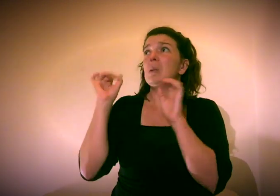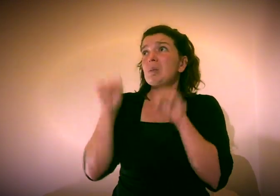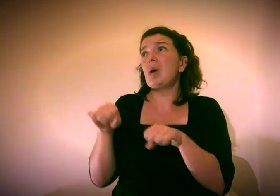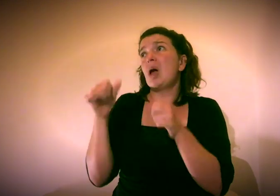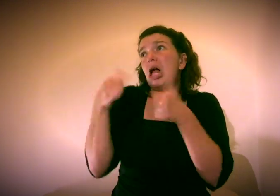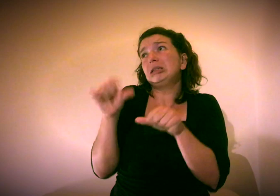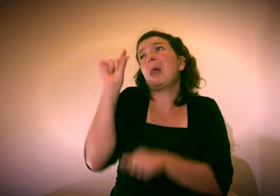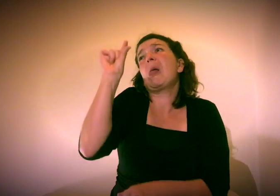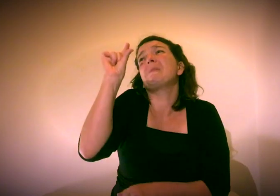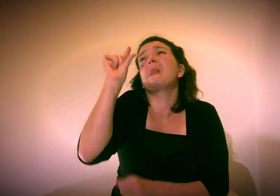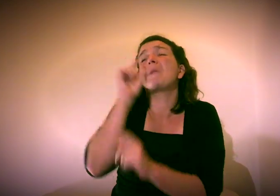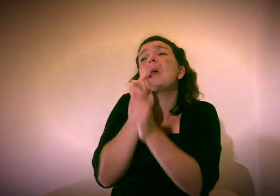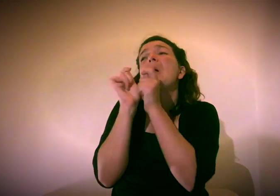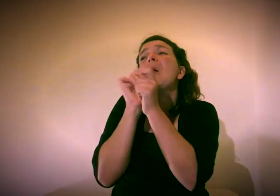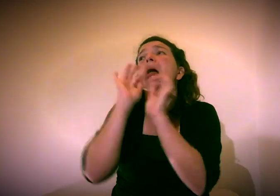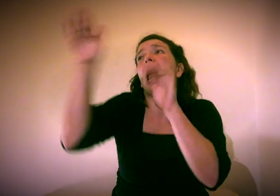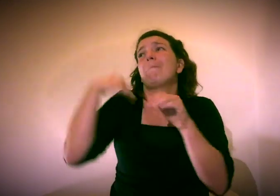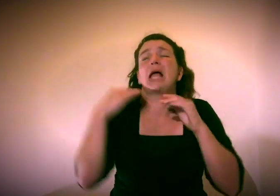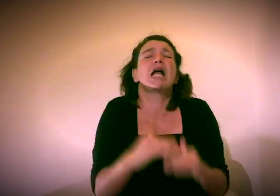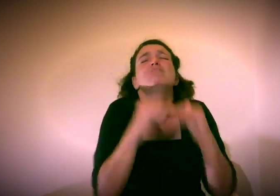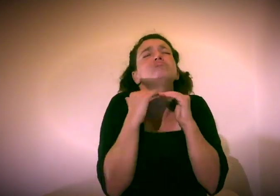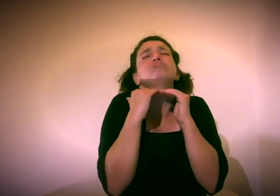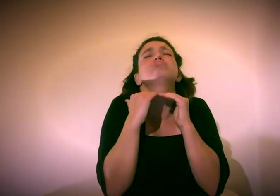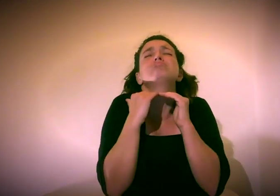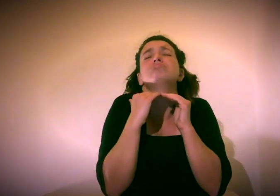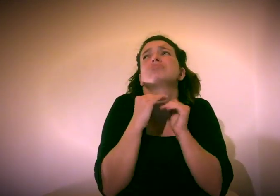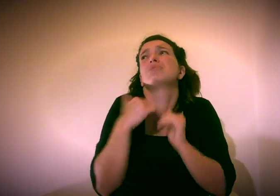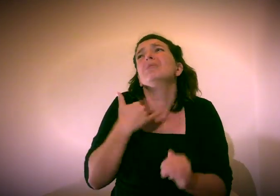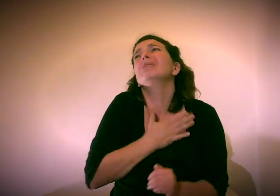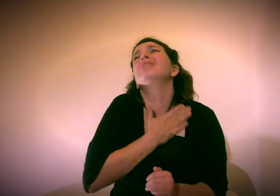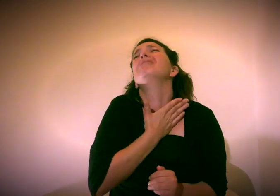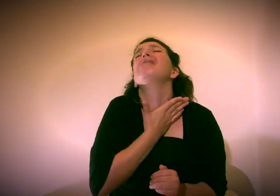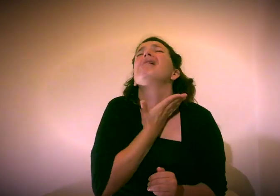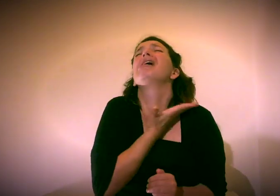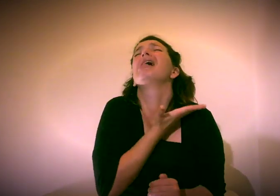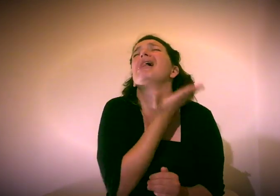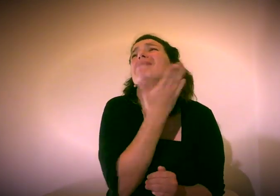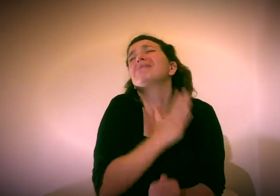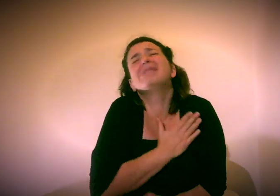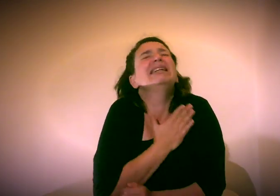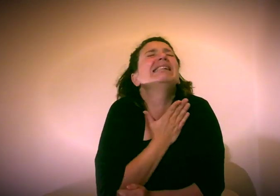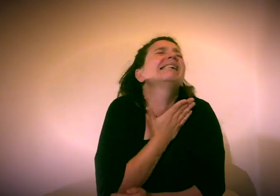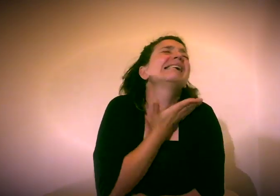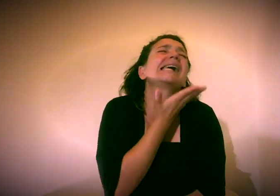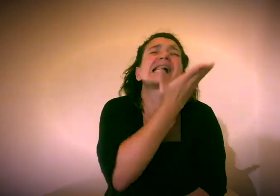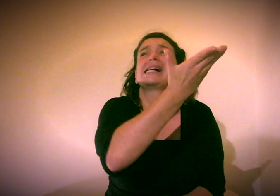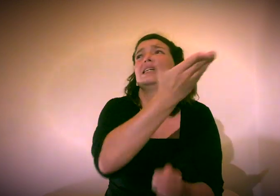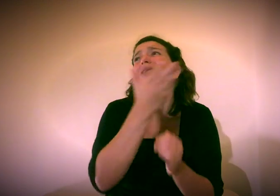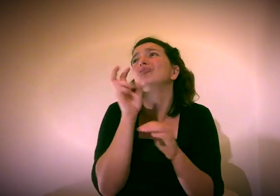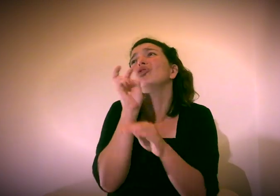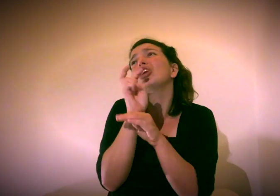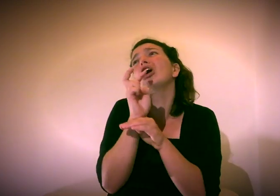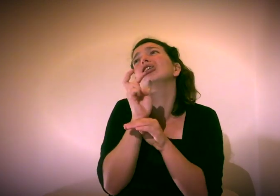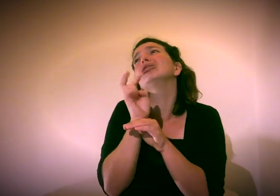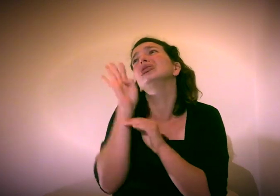un tout petit peu avec lui, et après je me couche. Je l'aime tellement. On ne peut pas le garder ?»«